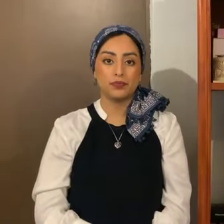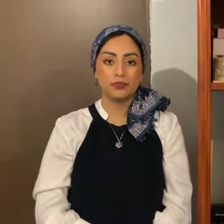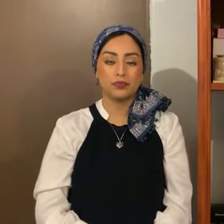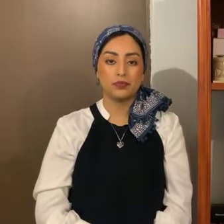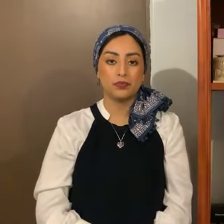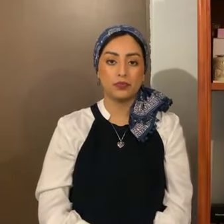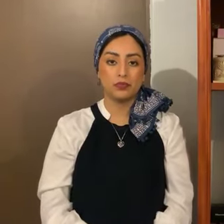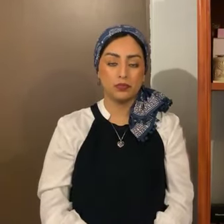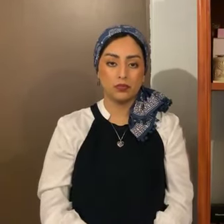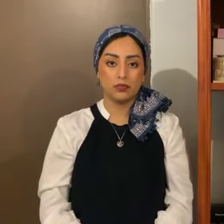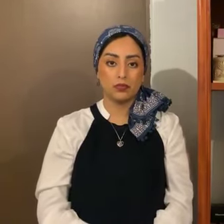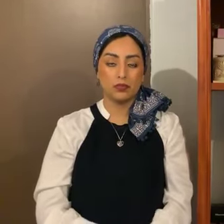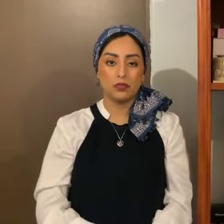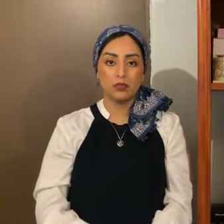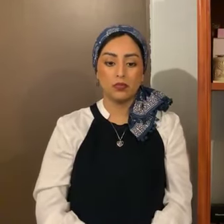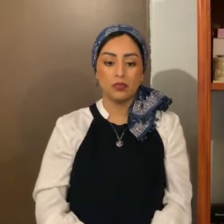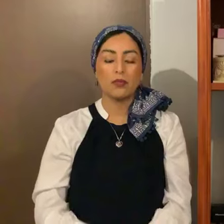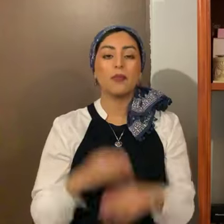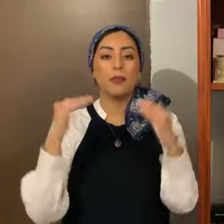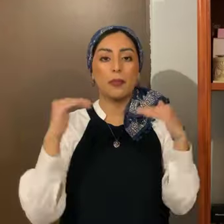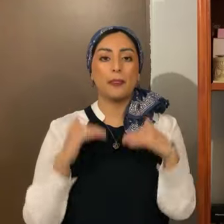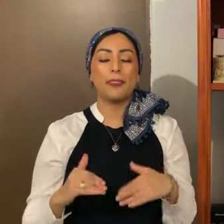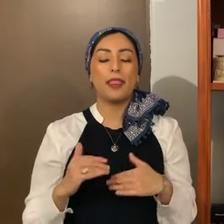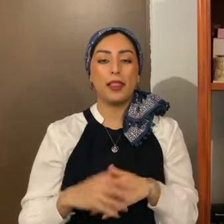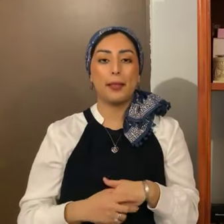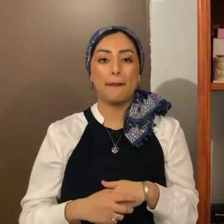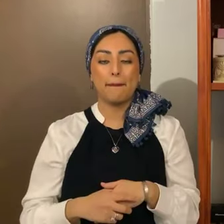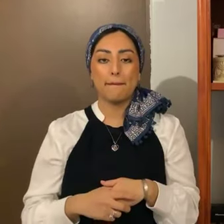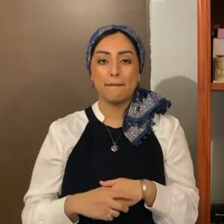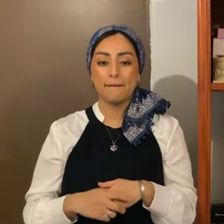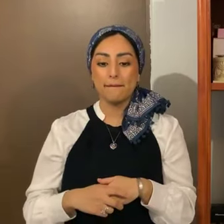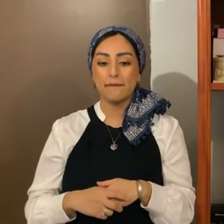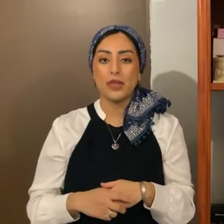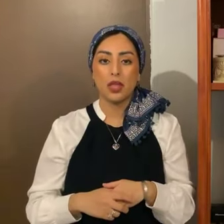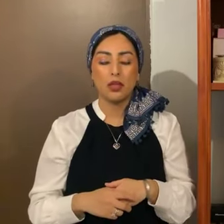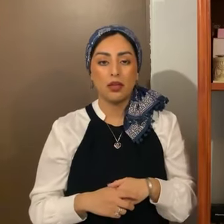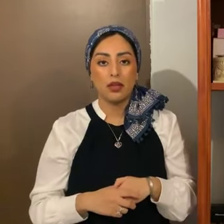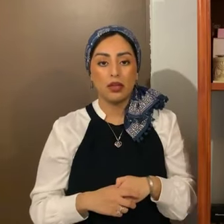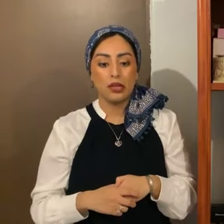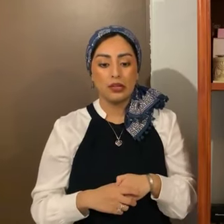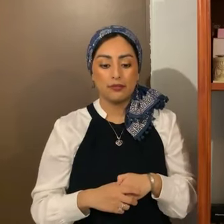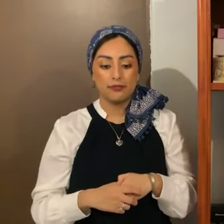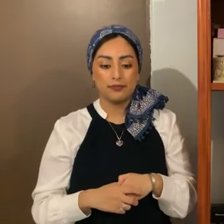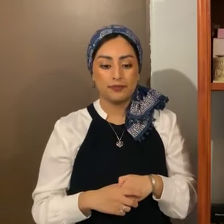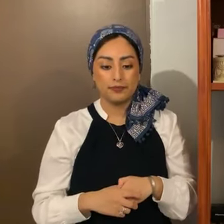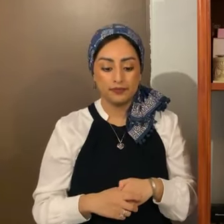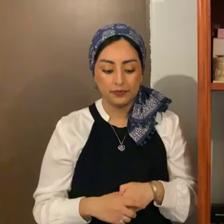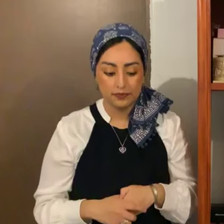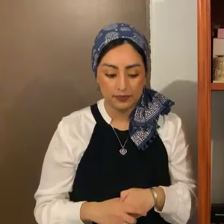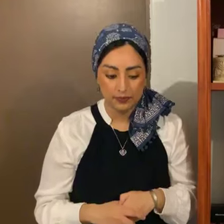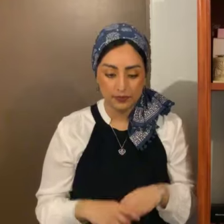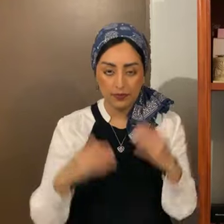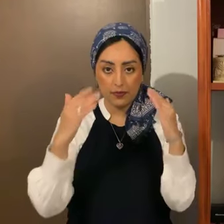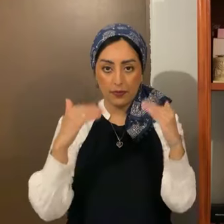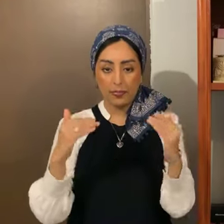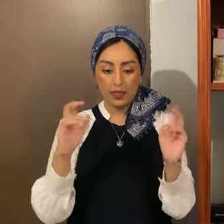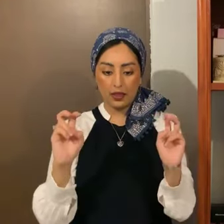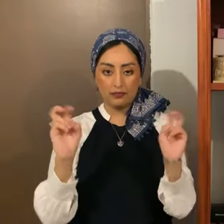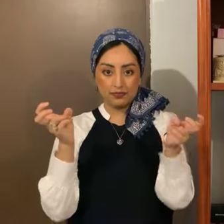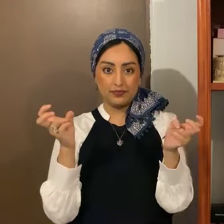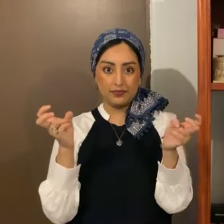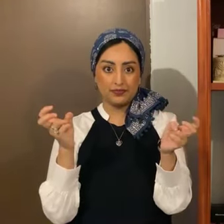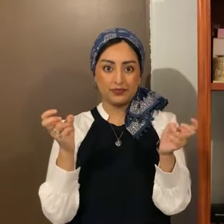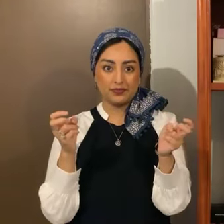Bueno, ya empezó. Ahora, pueden poner ahí como un